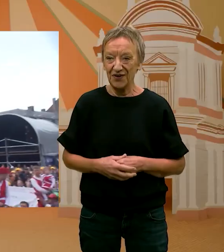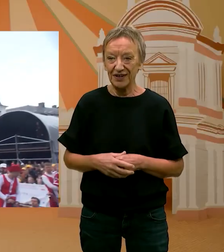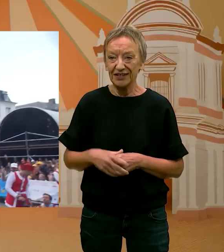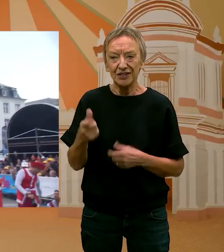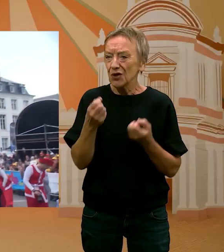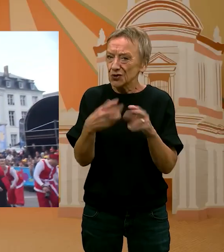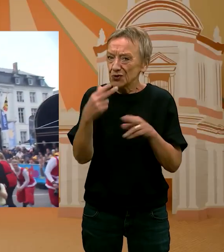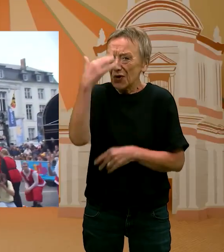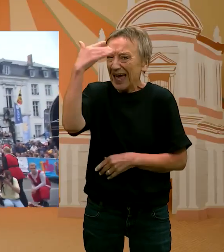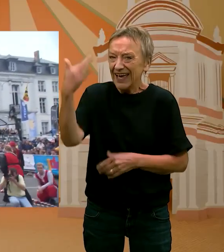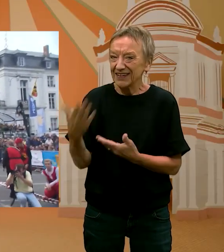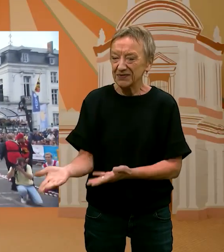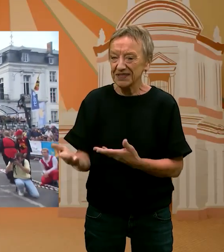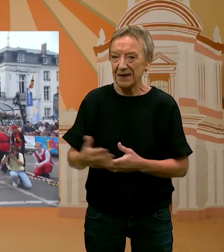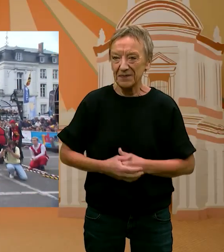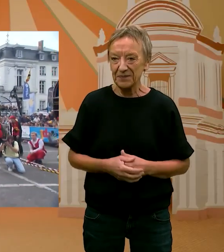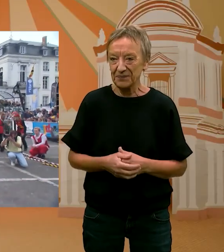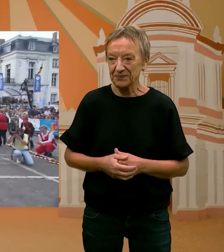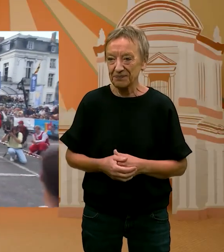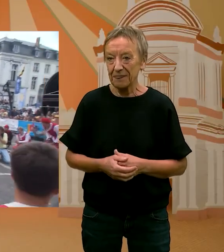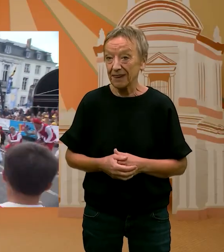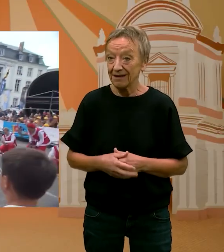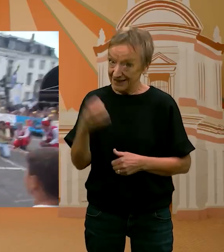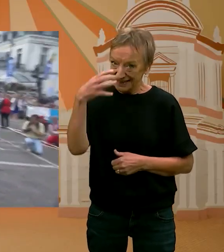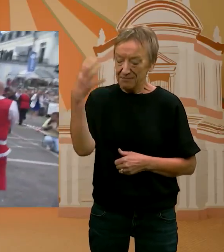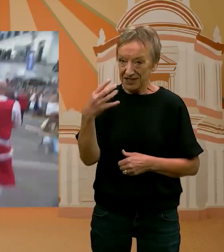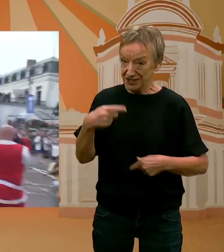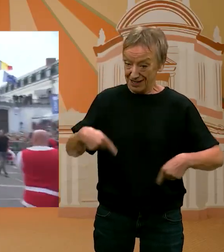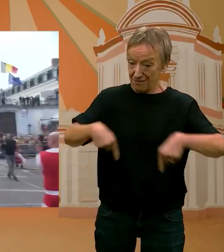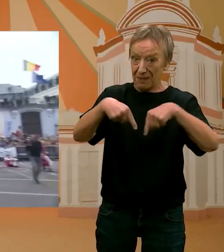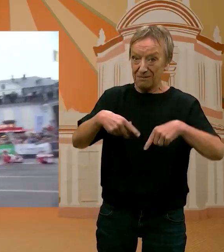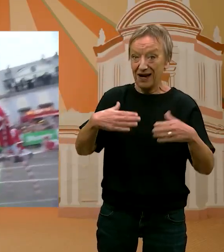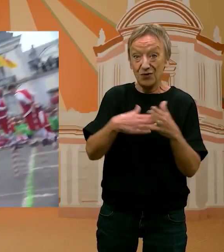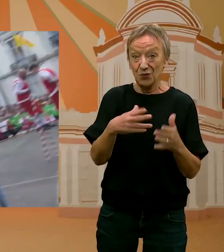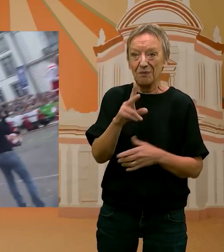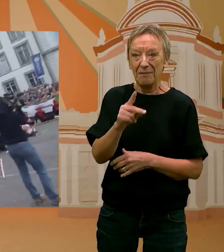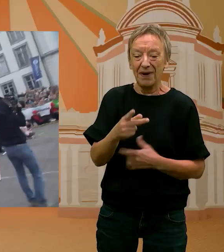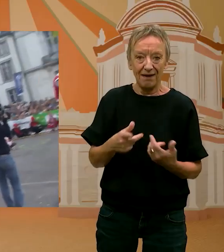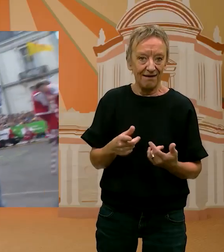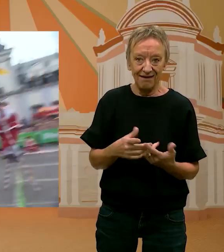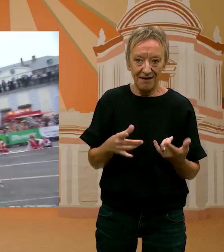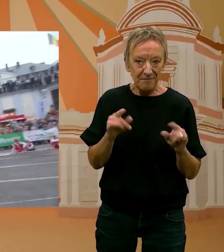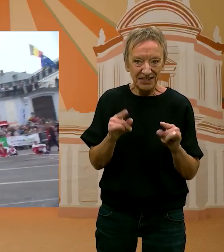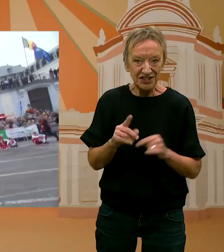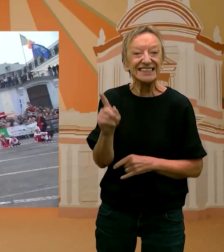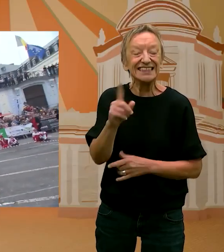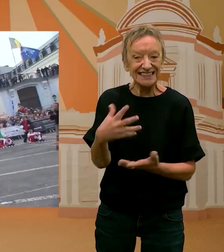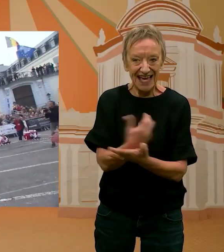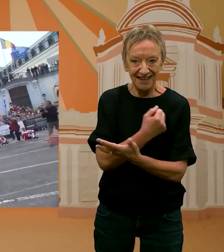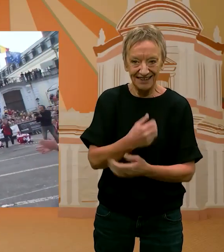Mais tu t'imagines te battre contre ton père, ça c'est quelque chose de magique, non? En échasse. Mais alors qui va gagner? Ah là là. Je sais que Christophe